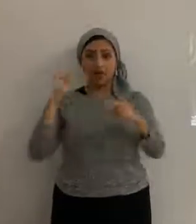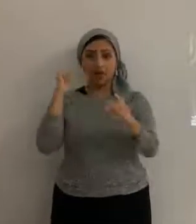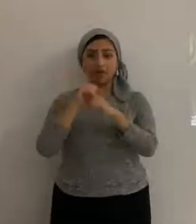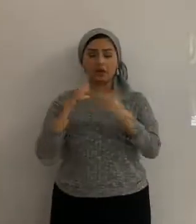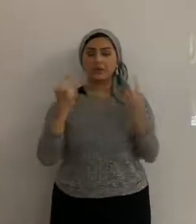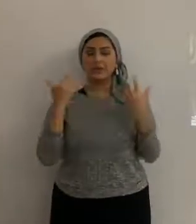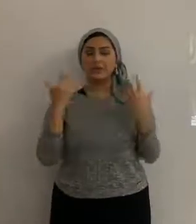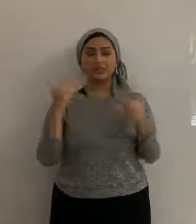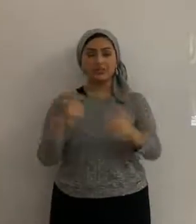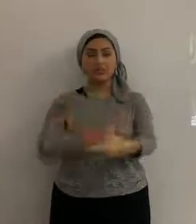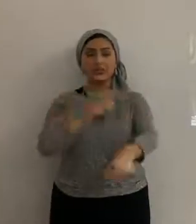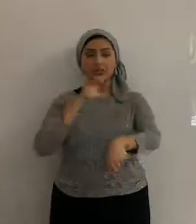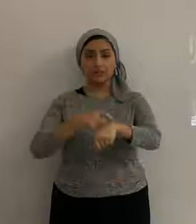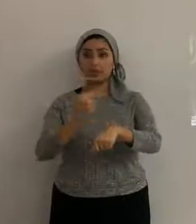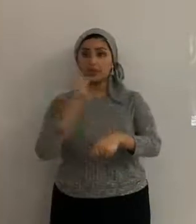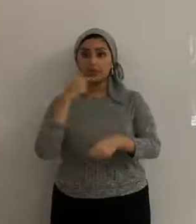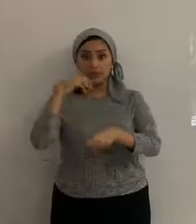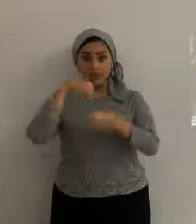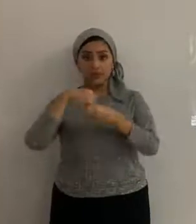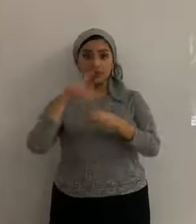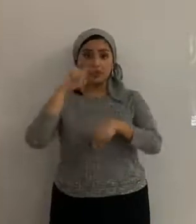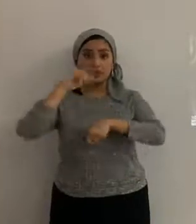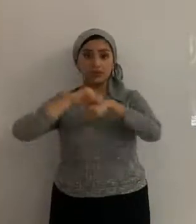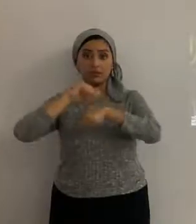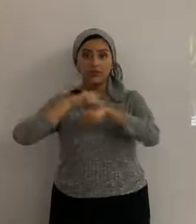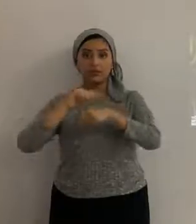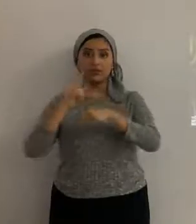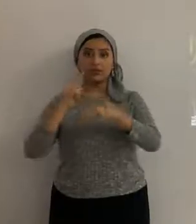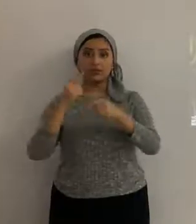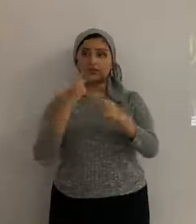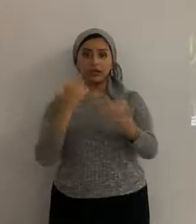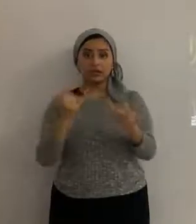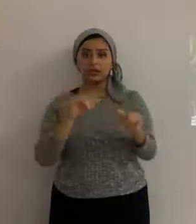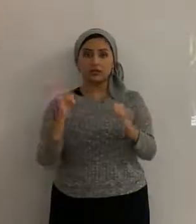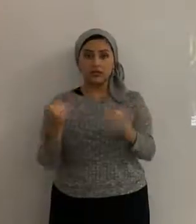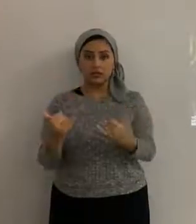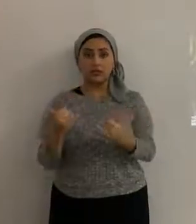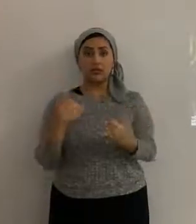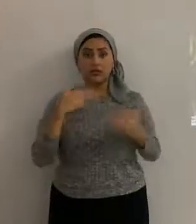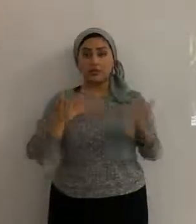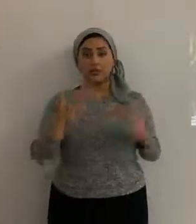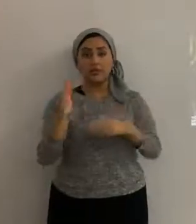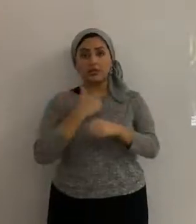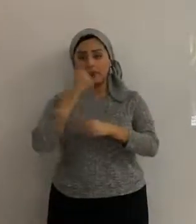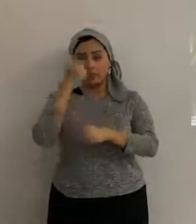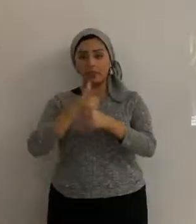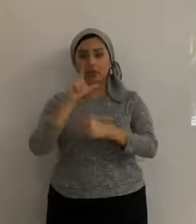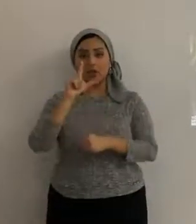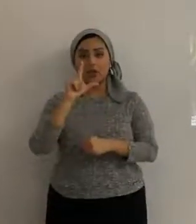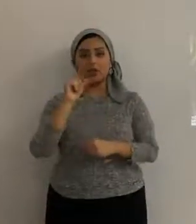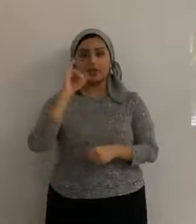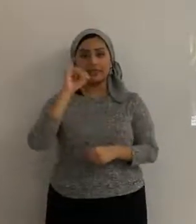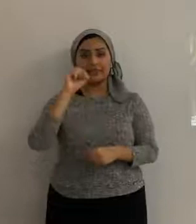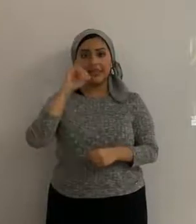diciéndoles que eso es parte del templo, pues ¿qué no podrán decir ahora? Cedo la palabra a nuestro amado Isaías Carrillo